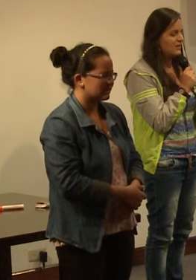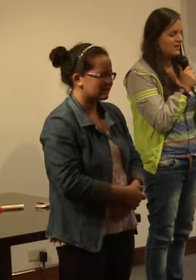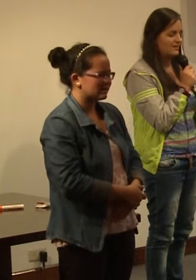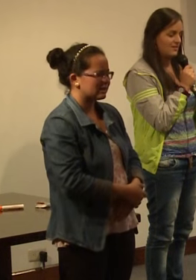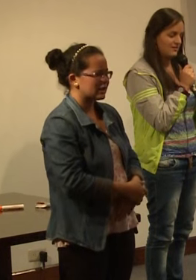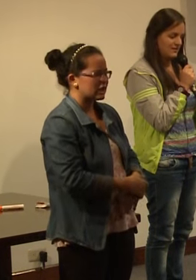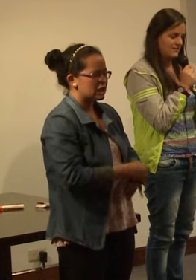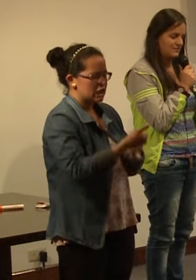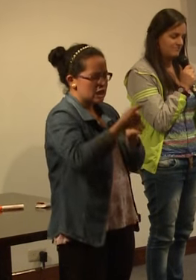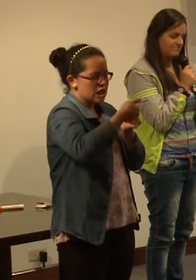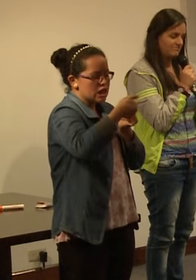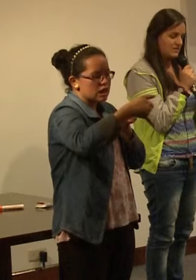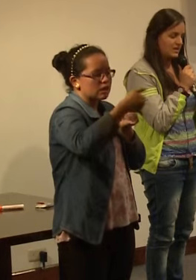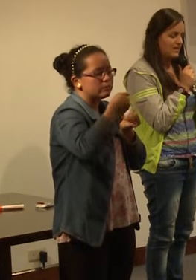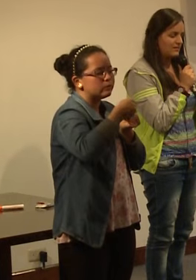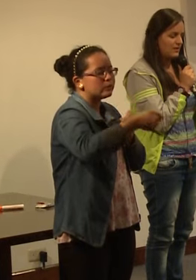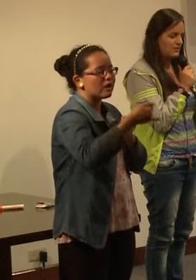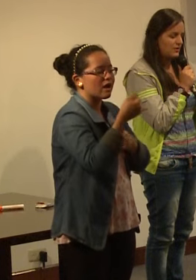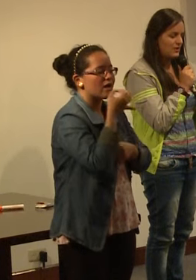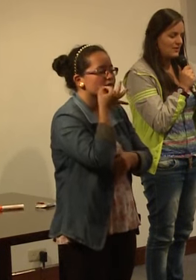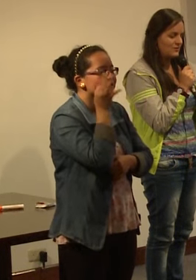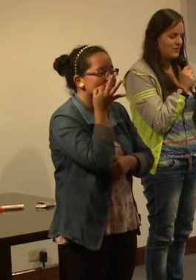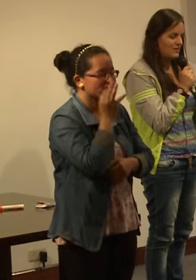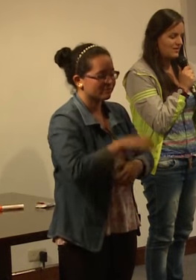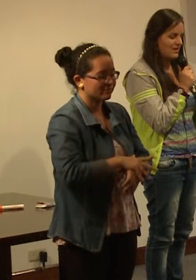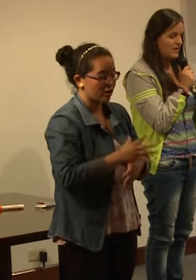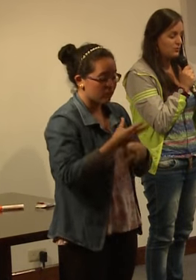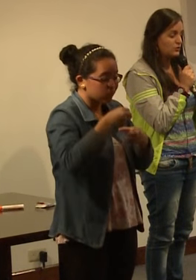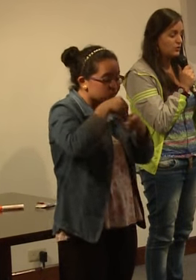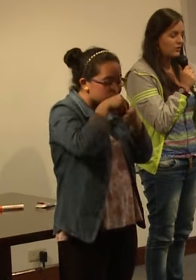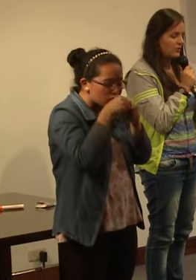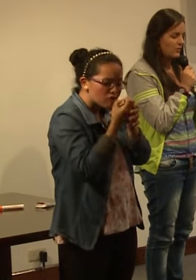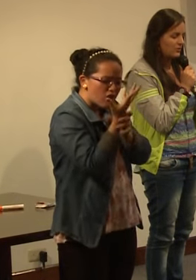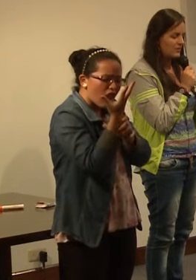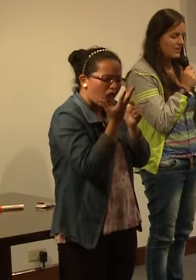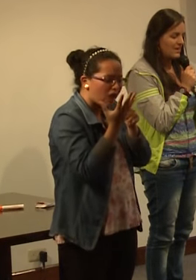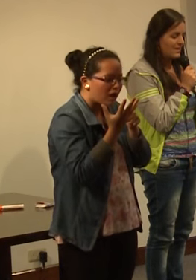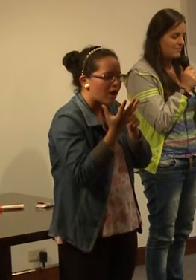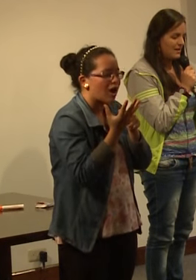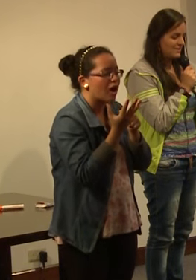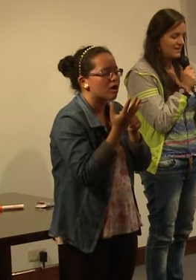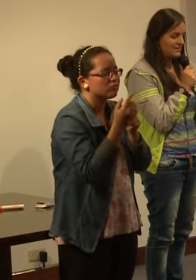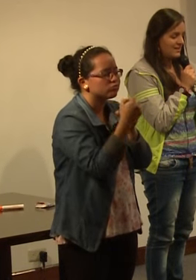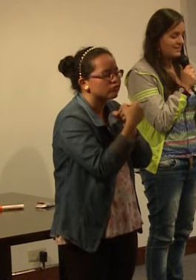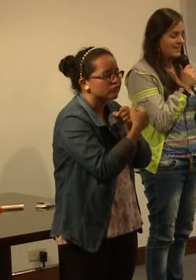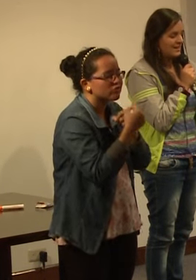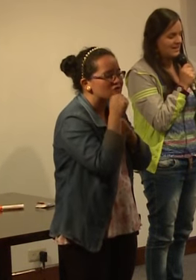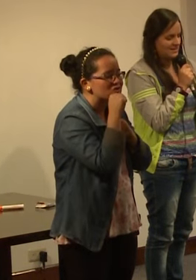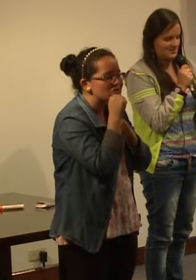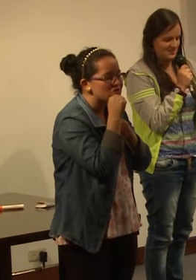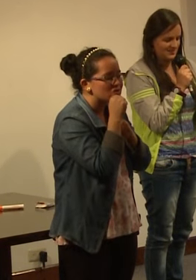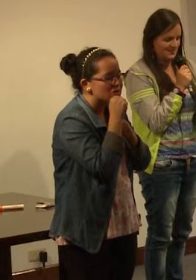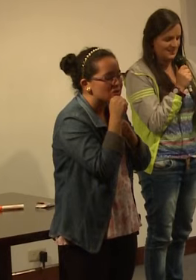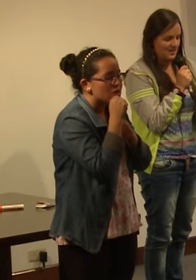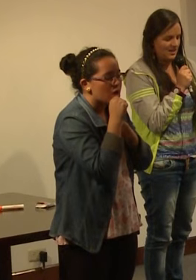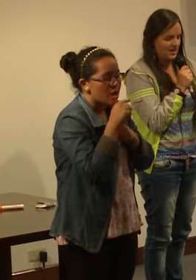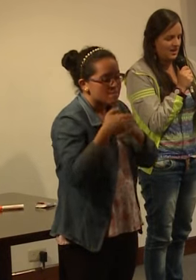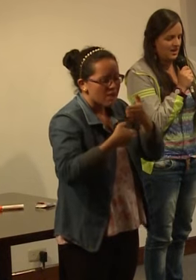con líneas cafés. Dentro de las flores hay puntos rojos. La pared está hacia la